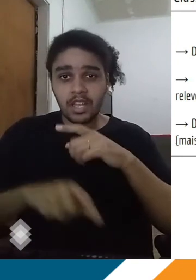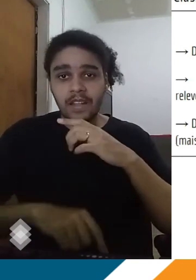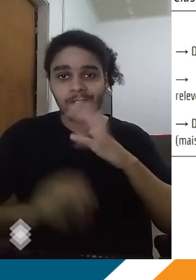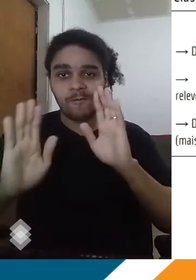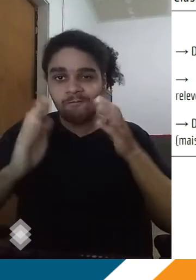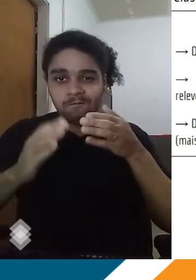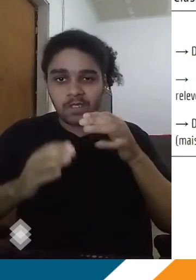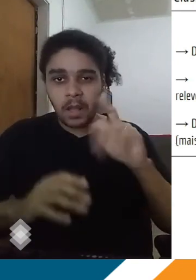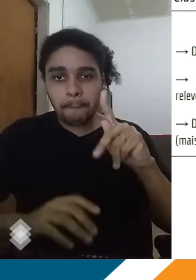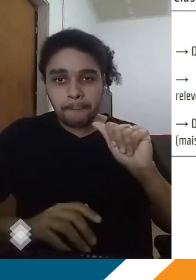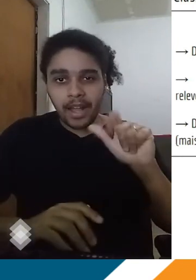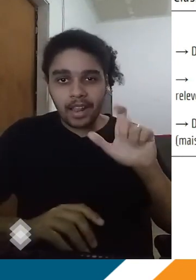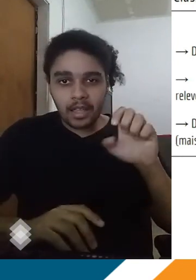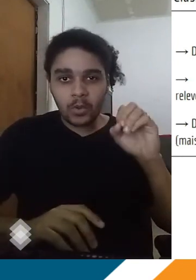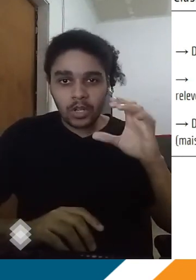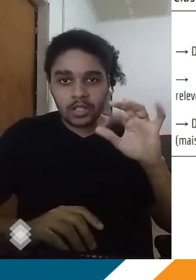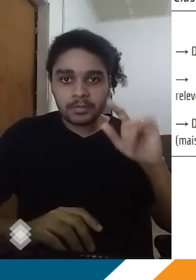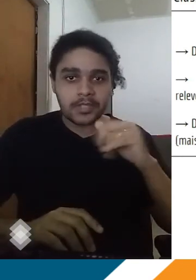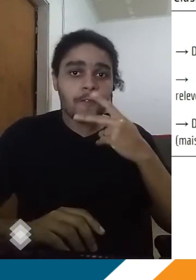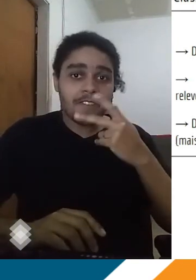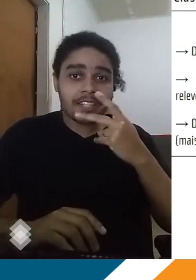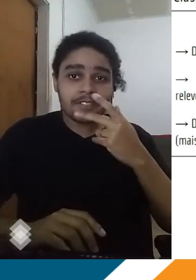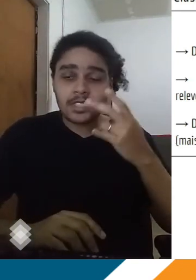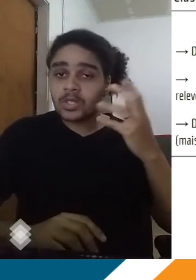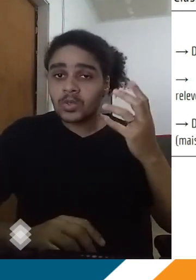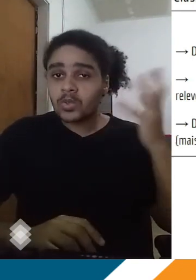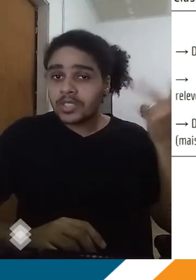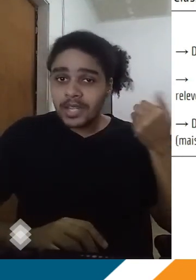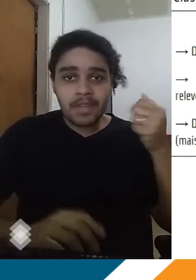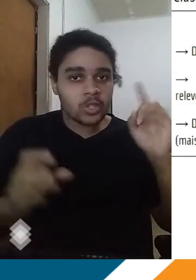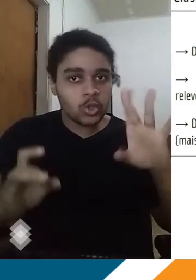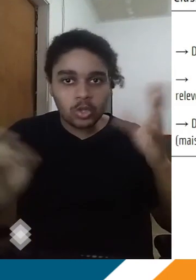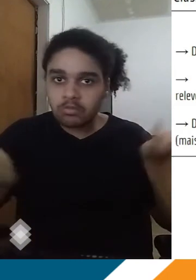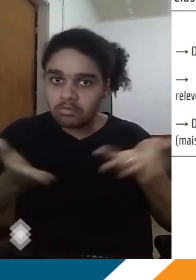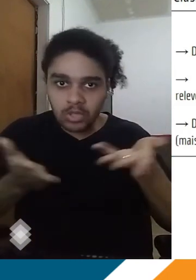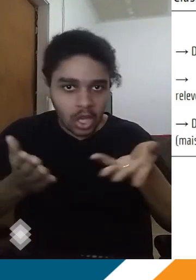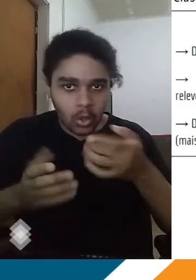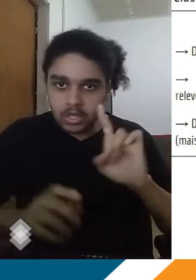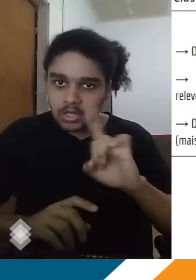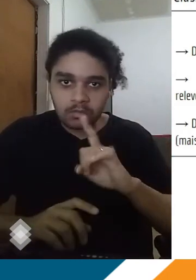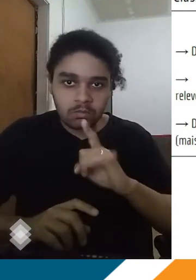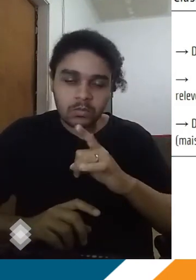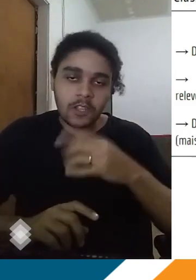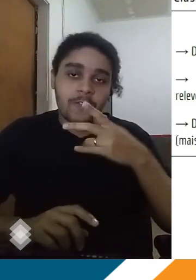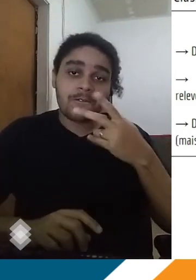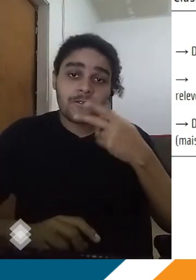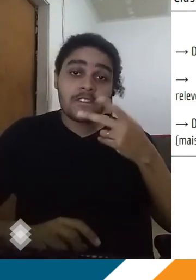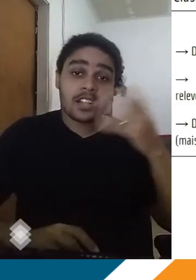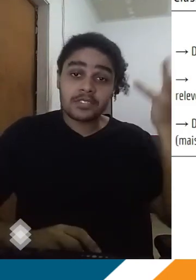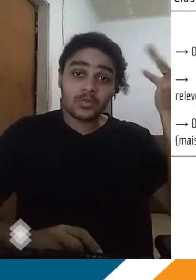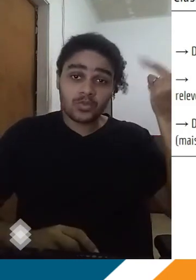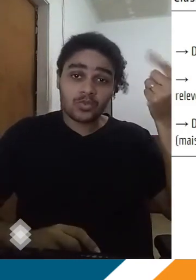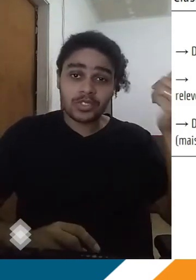também aos paleoclimas, ou seja, ele não falava só dos climas atuais e como